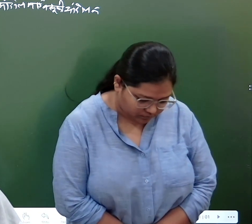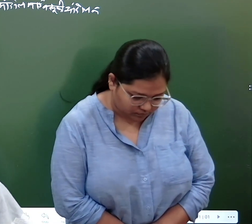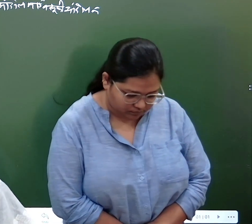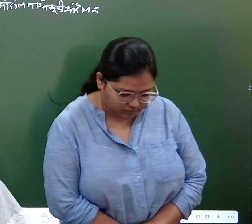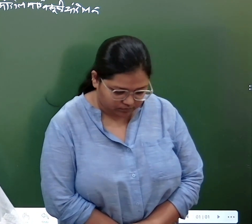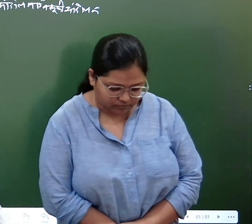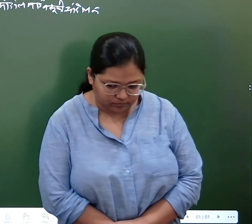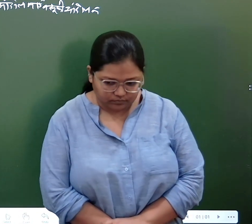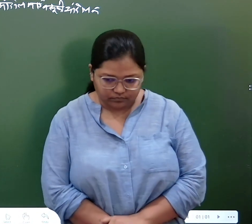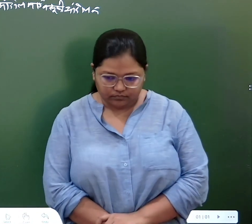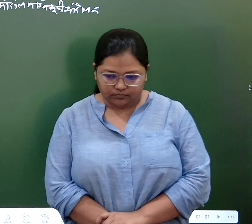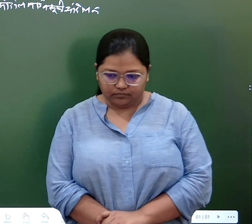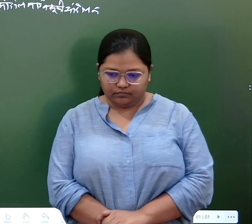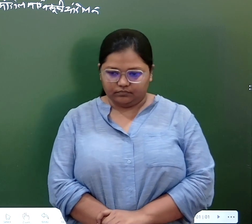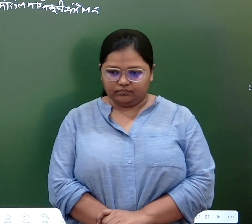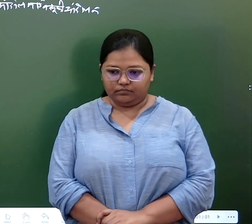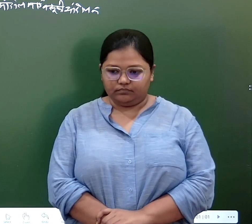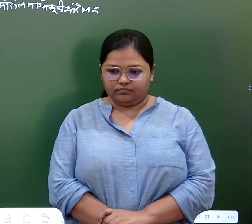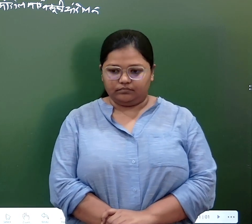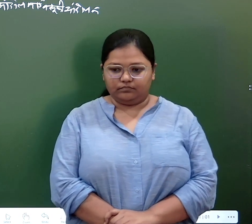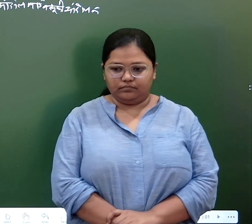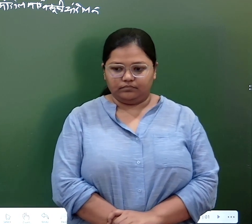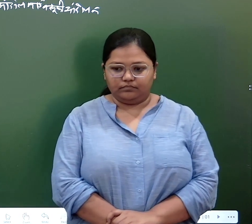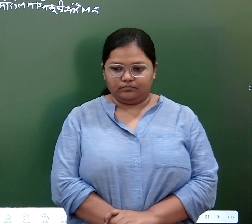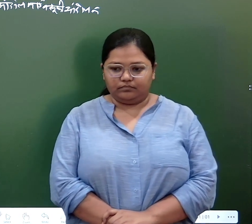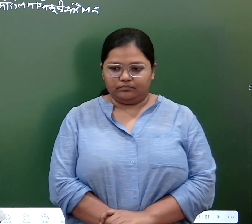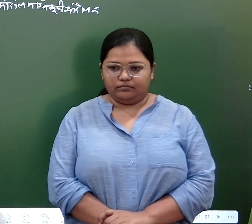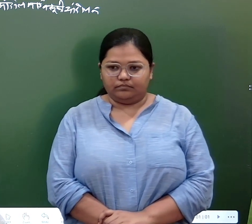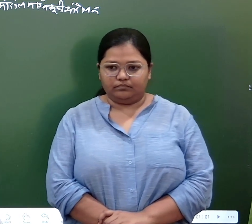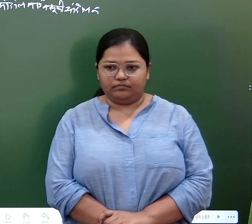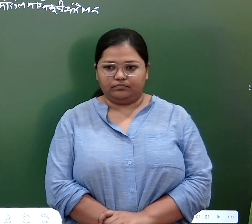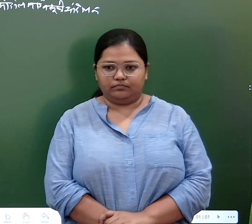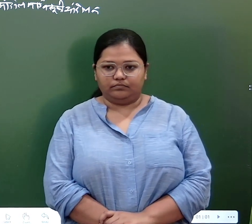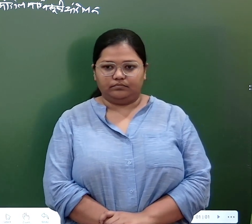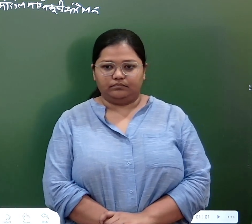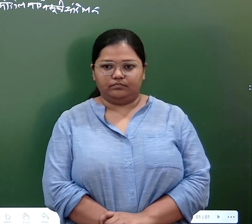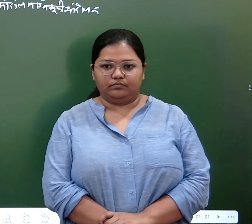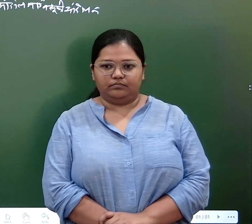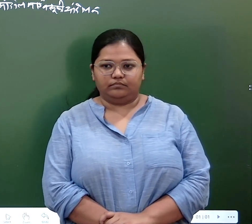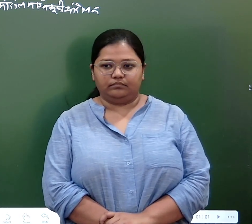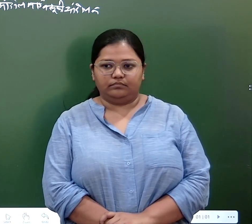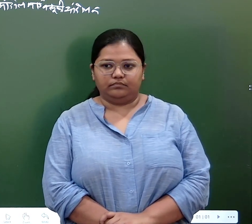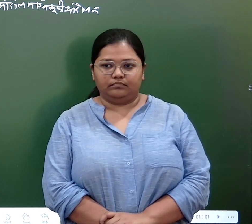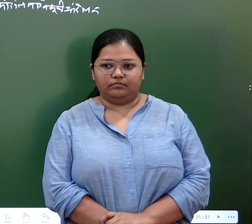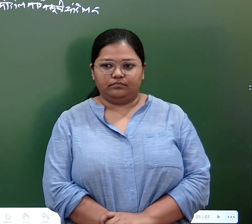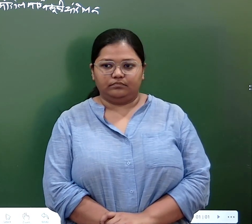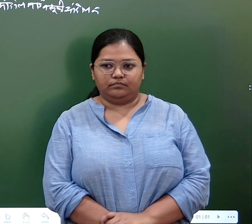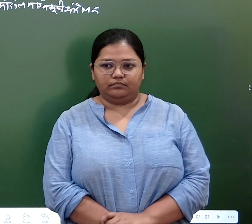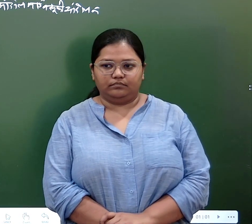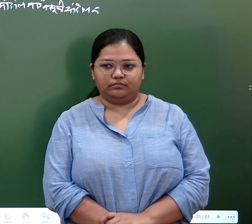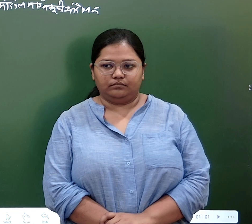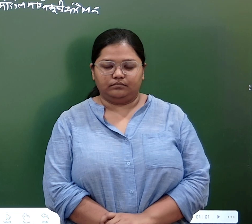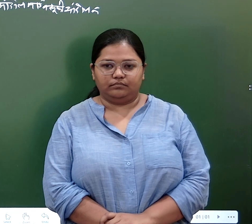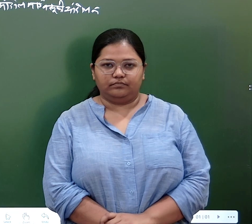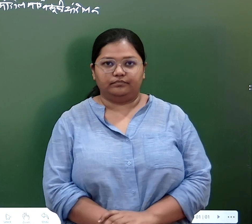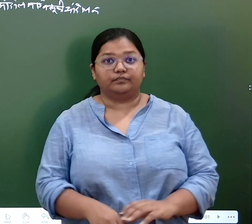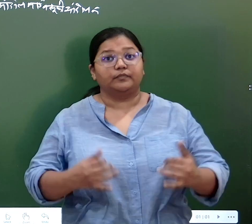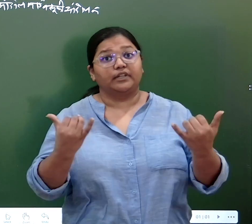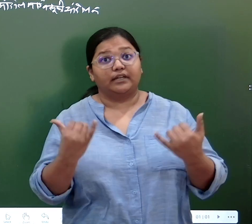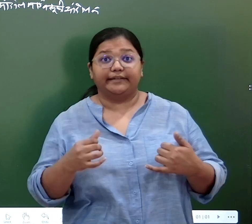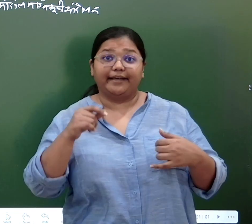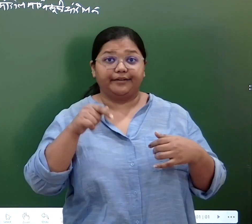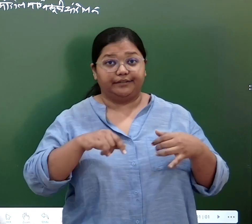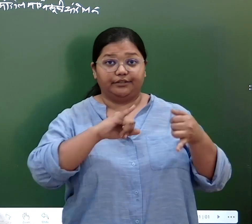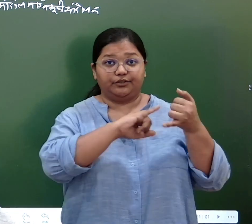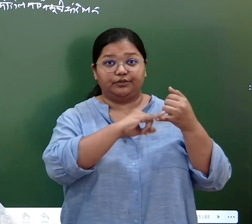पर मतलब आप क्या करोगे, यहाँ पे जो हिंदू धर्म है और मुस्लिम धर्म है दोनों को आपस में जोड़ दोगे, तो